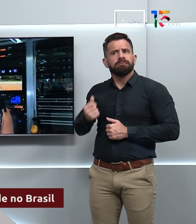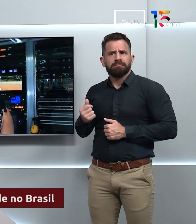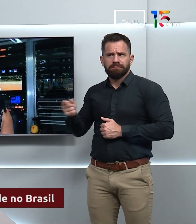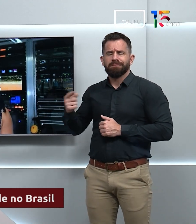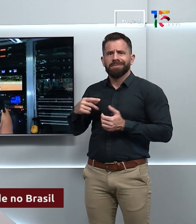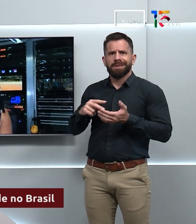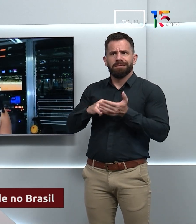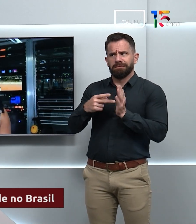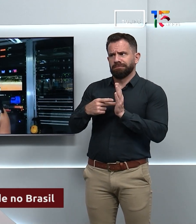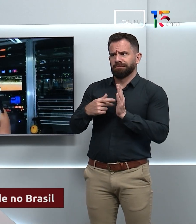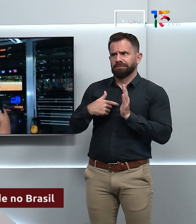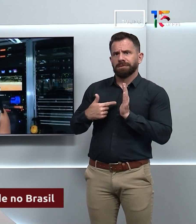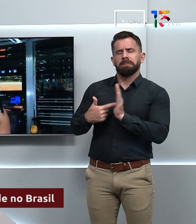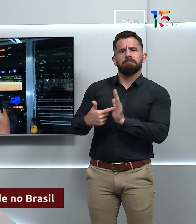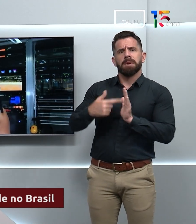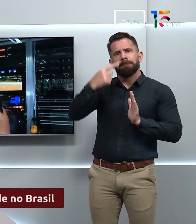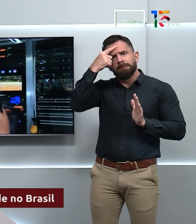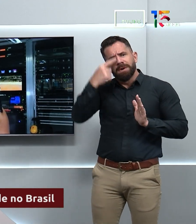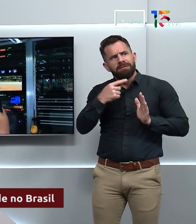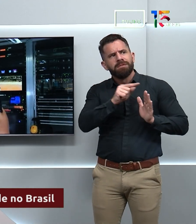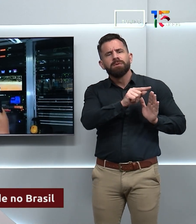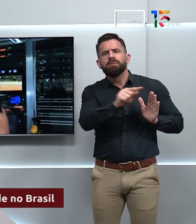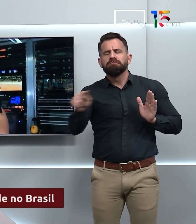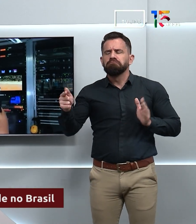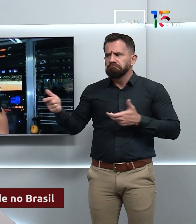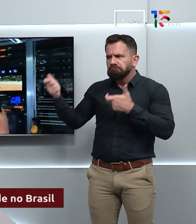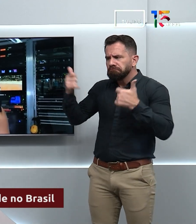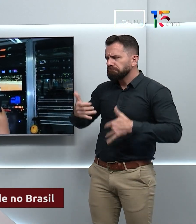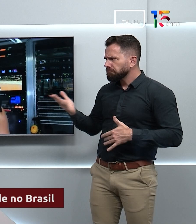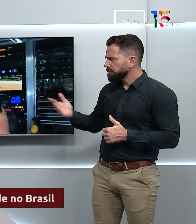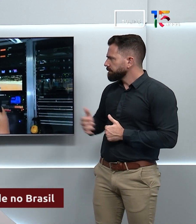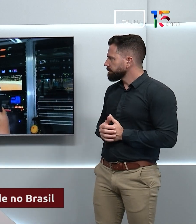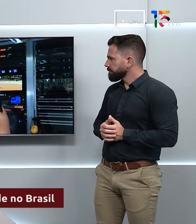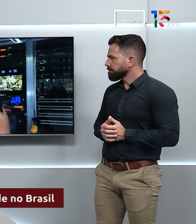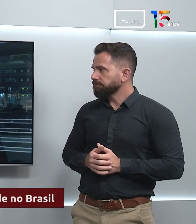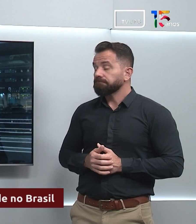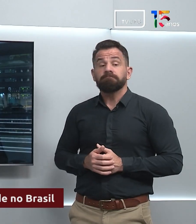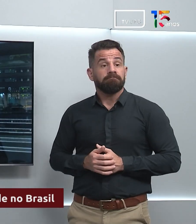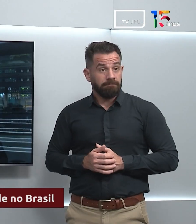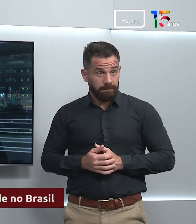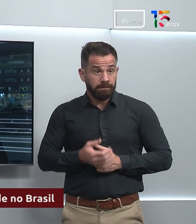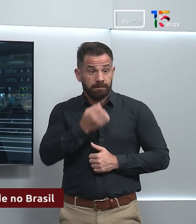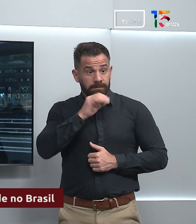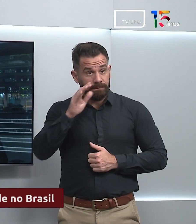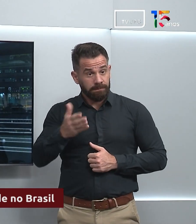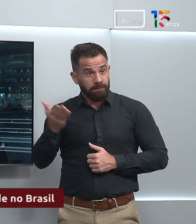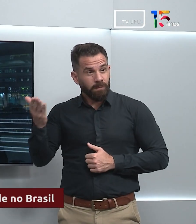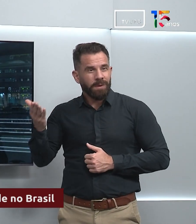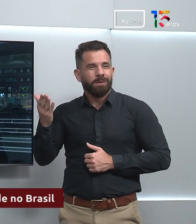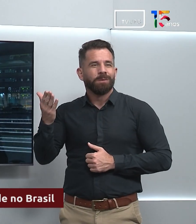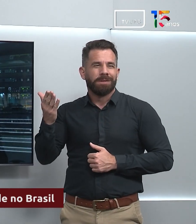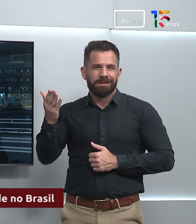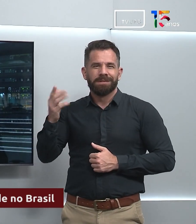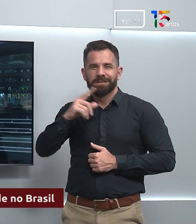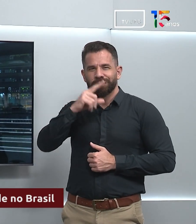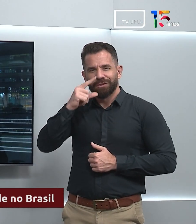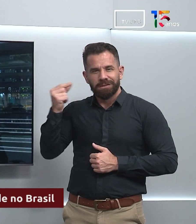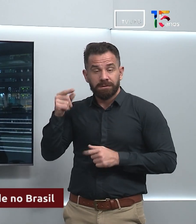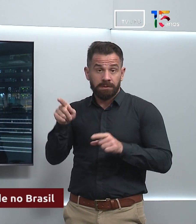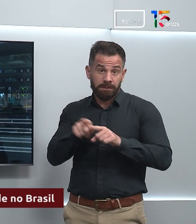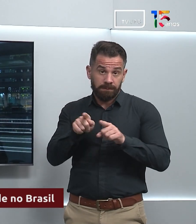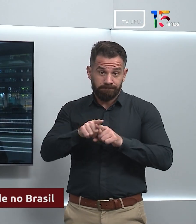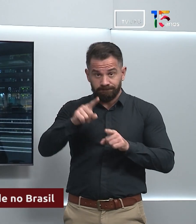dessas vítimas? O que você conta para a gente? Boa tarde. Boa tarde, Janaína, professor Diego e você que nos acompanha